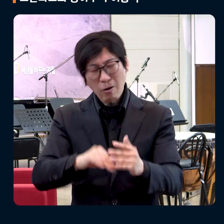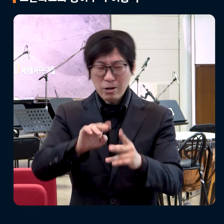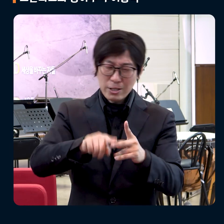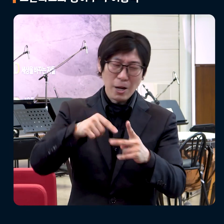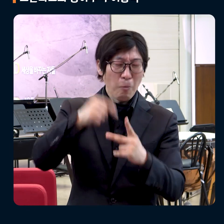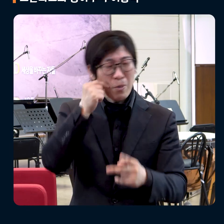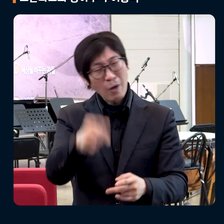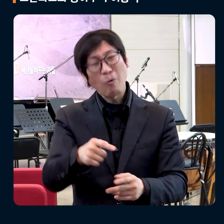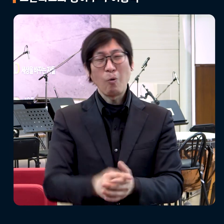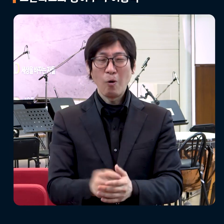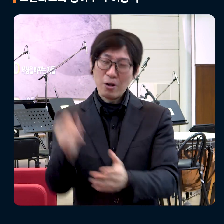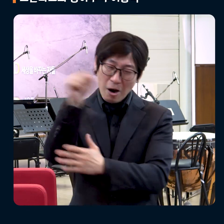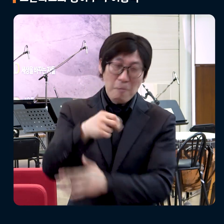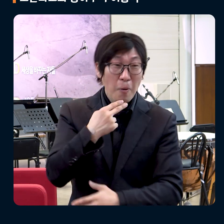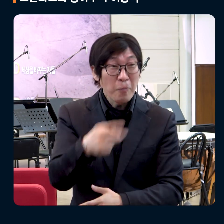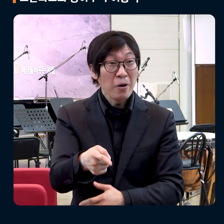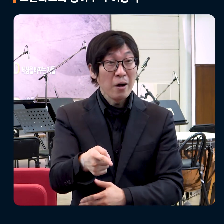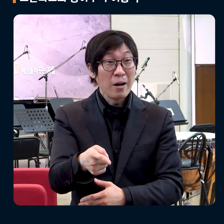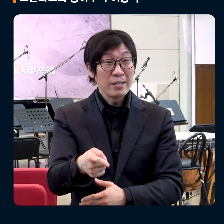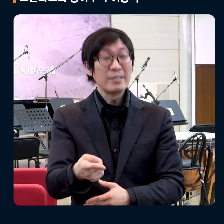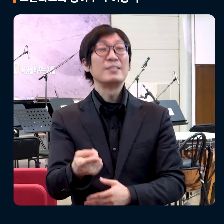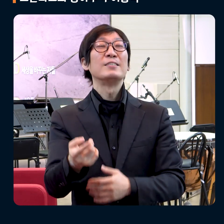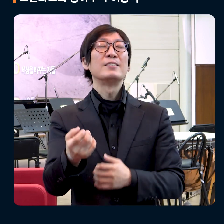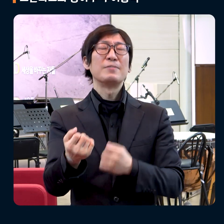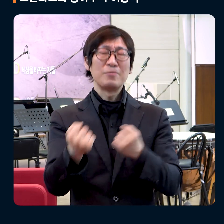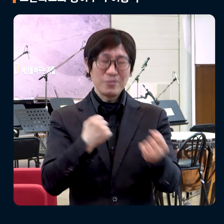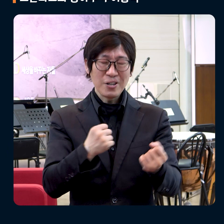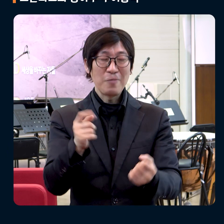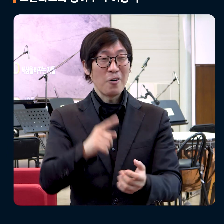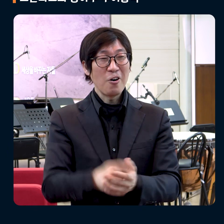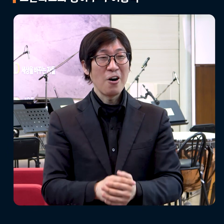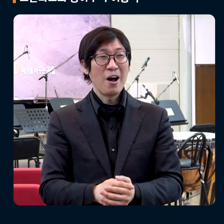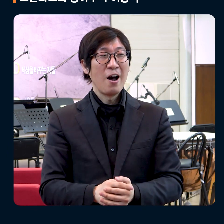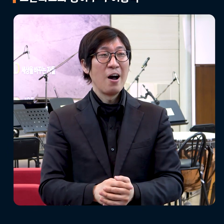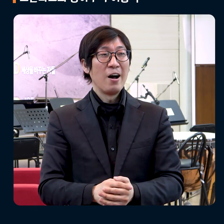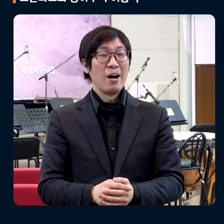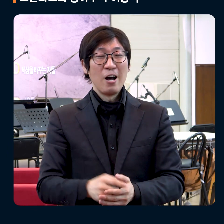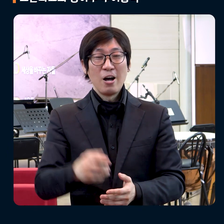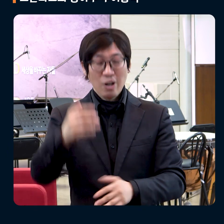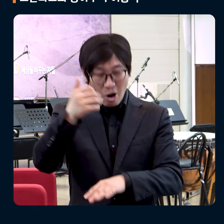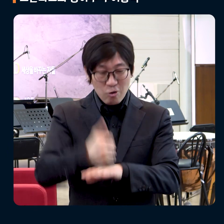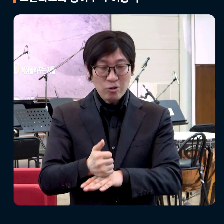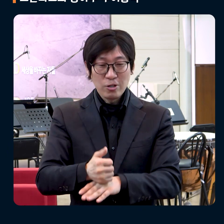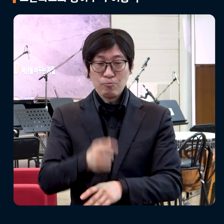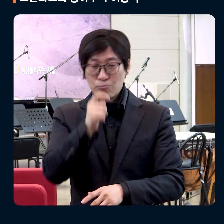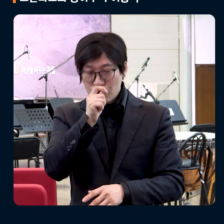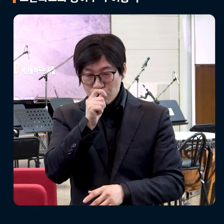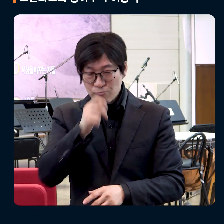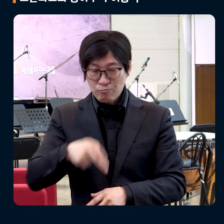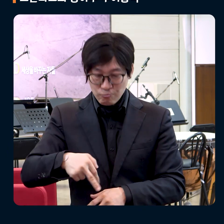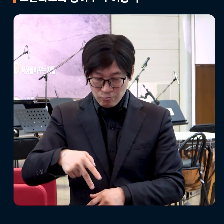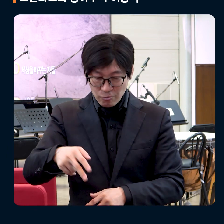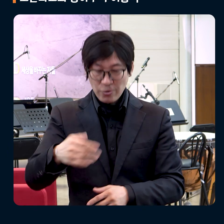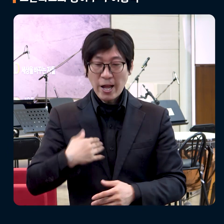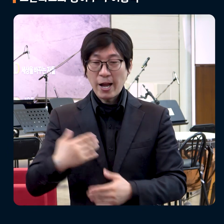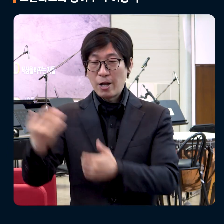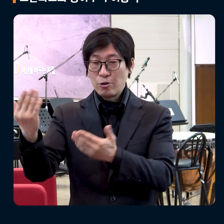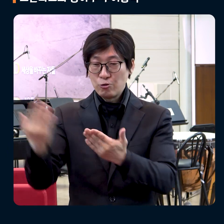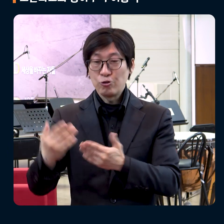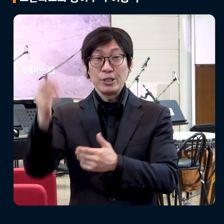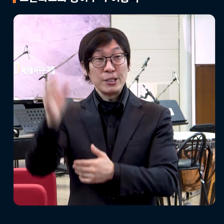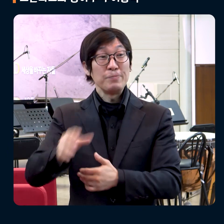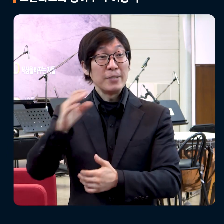깨닫지 못하는 것 같고, 때로는 열매가 나오지 않는 것 같습니다. 그러나 누군가는 묵묵하게 우리